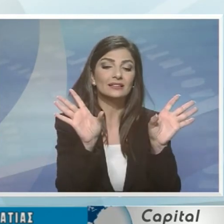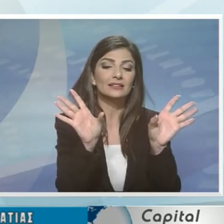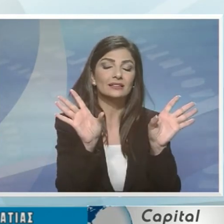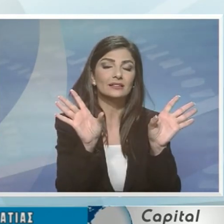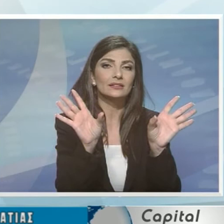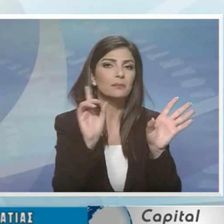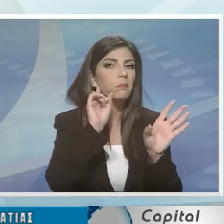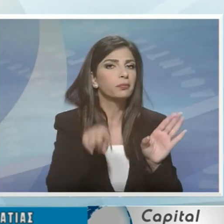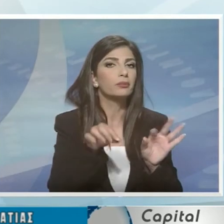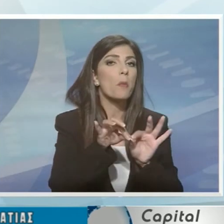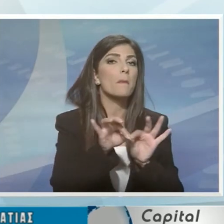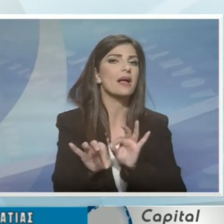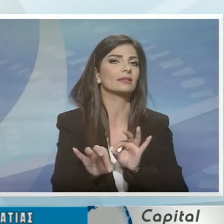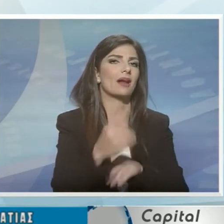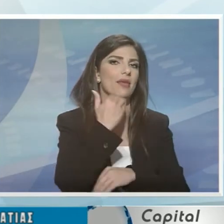έχουν αποφασιστεί.